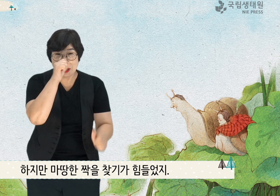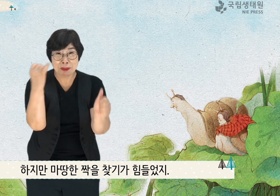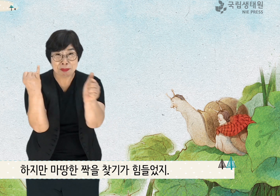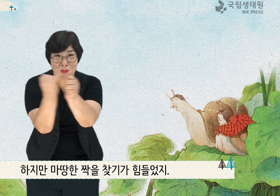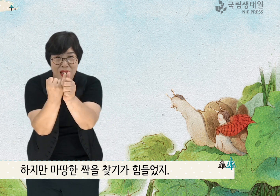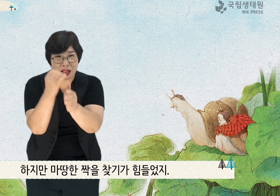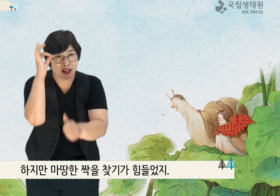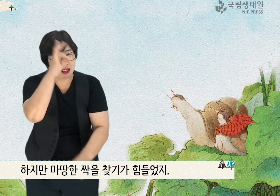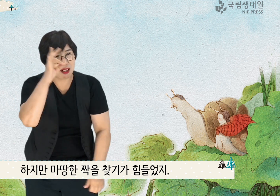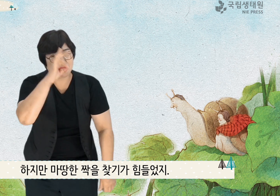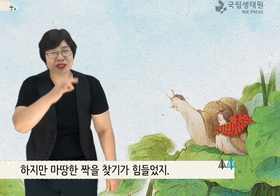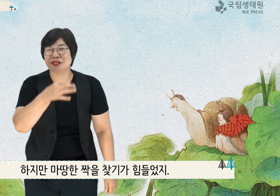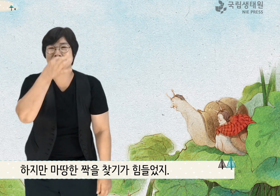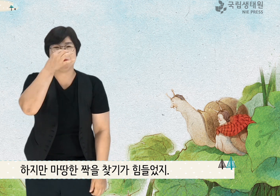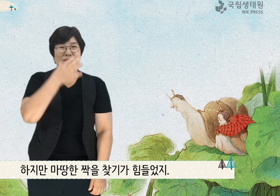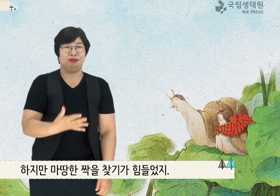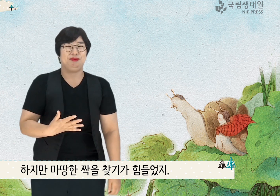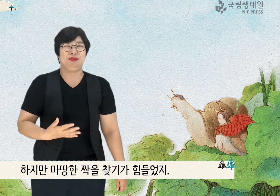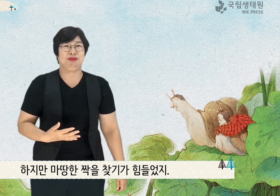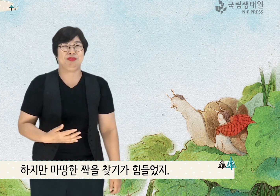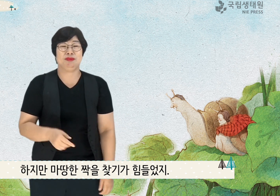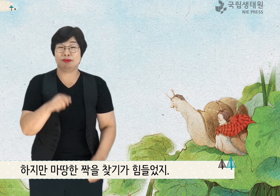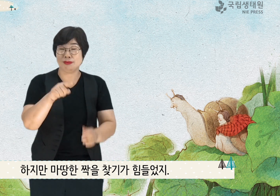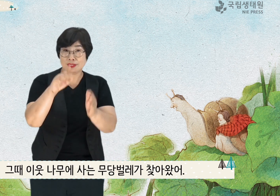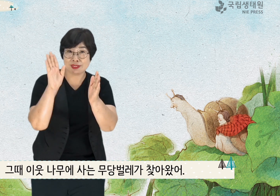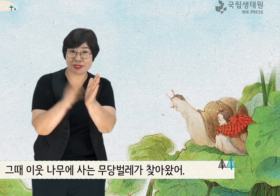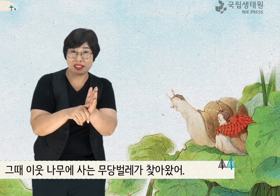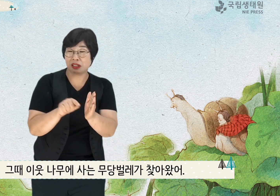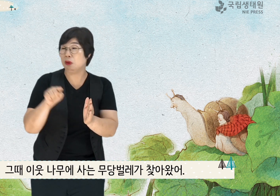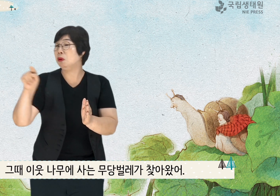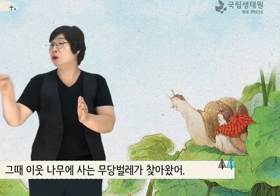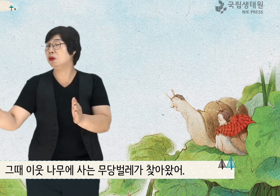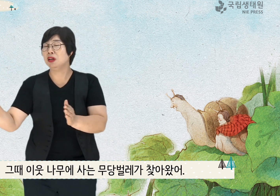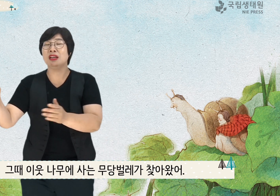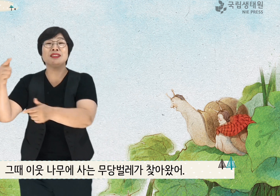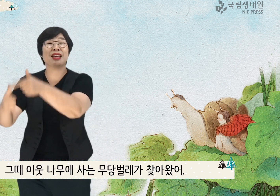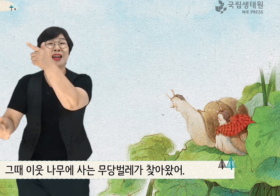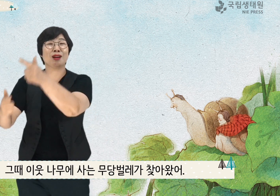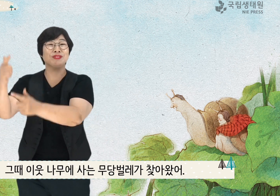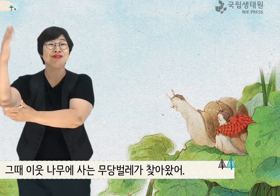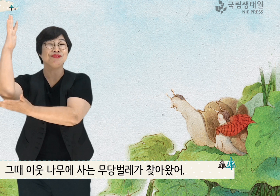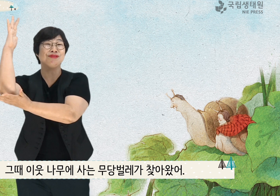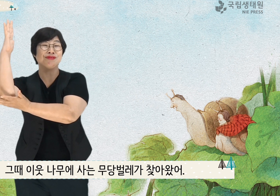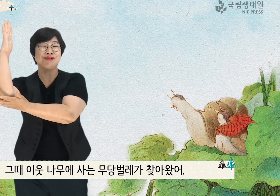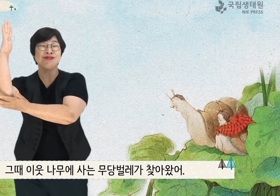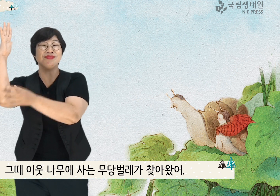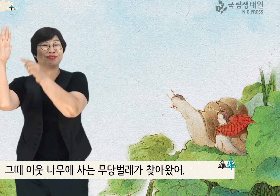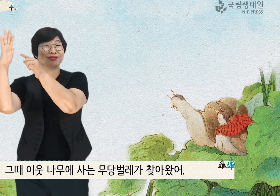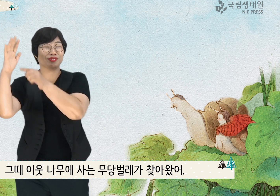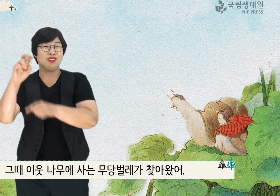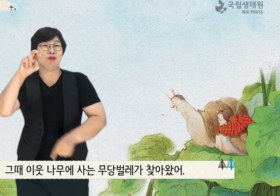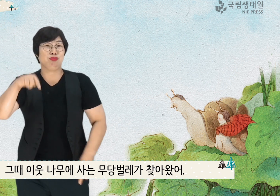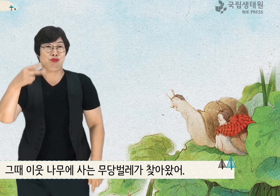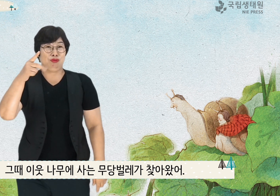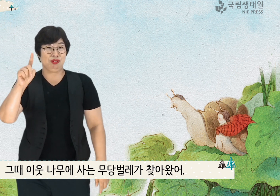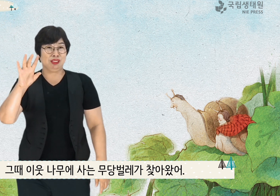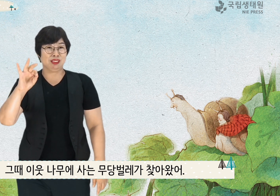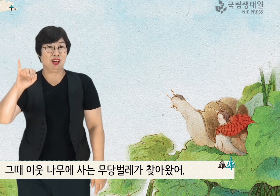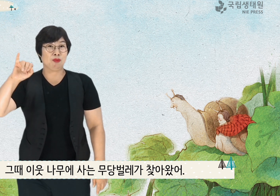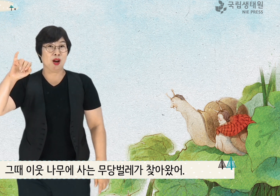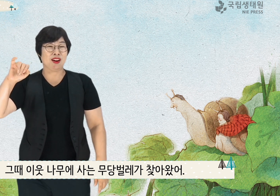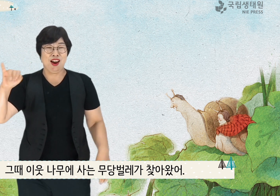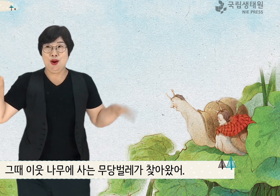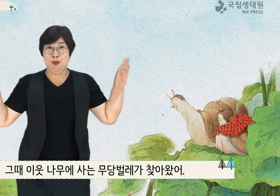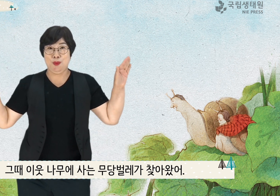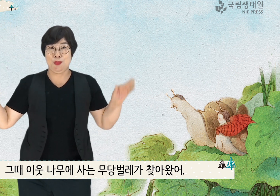하지만 마땅한 짝을 찾기가 힘들었지. 그때 이웃나무에 사는 무당벌레가 찾아왔어.